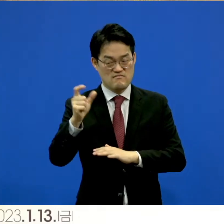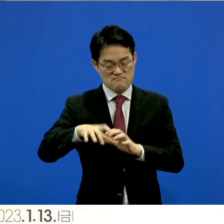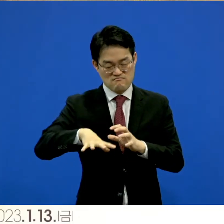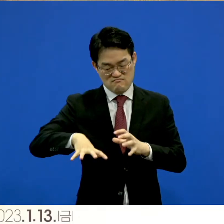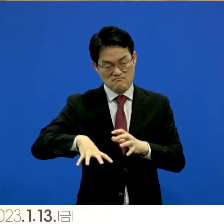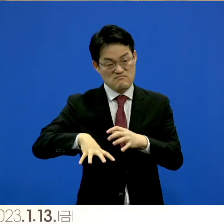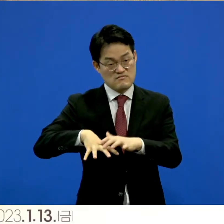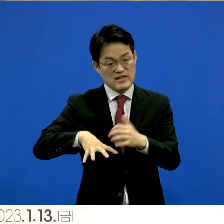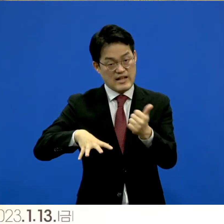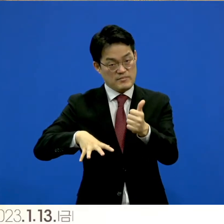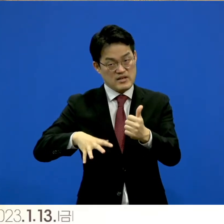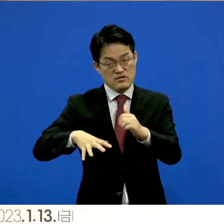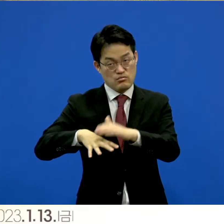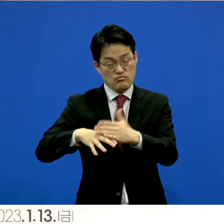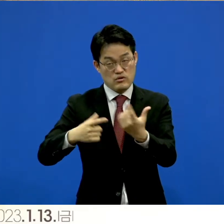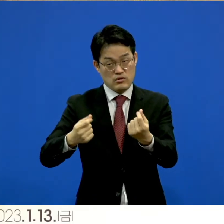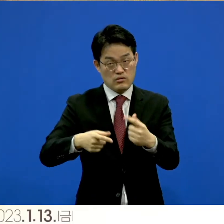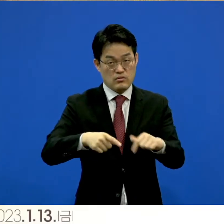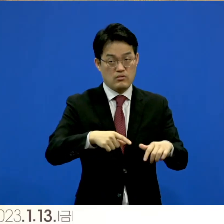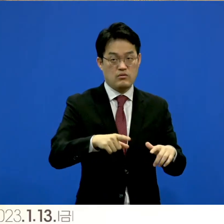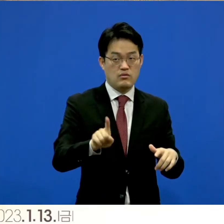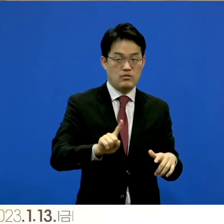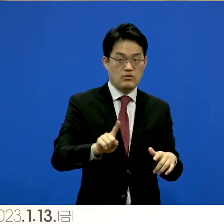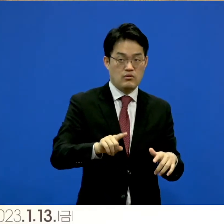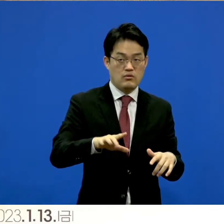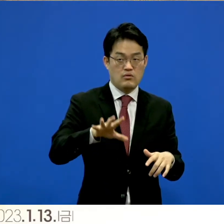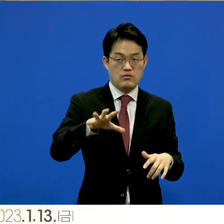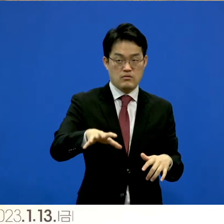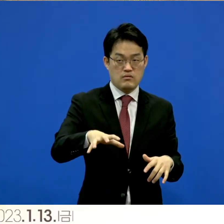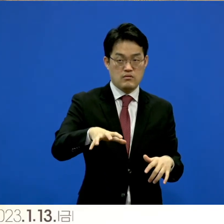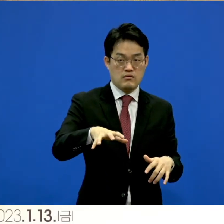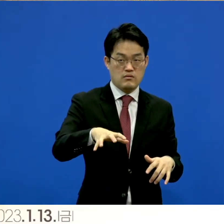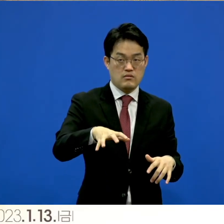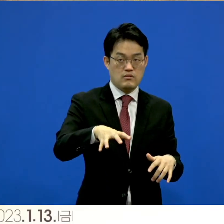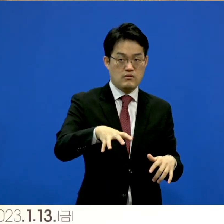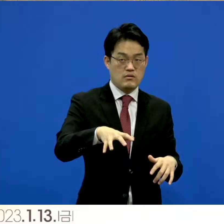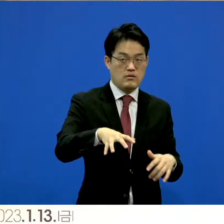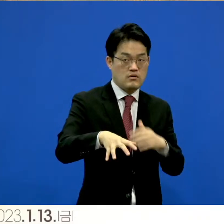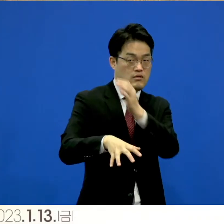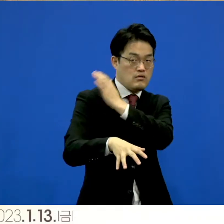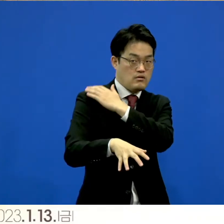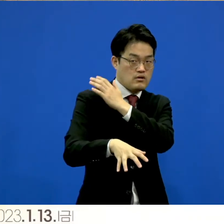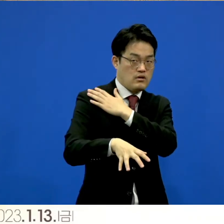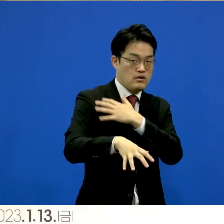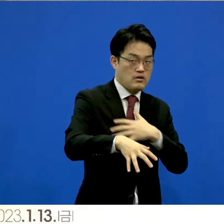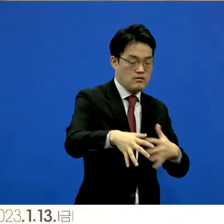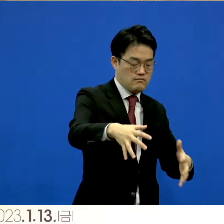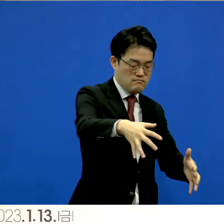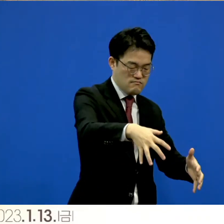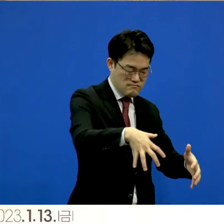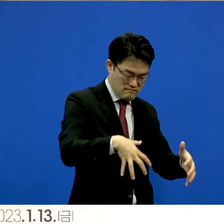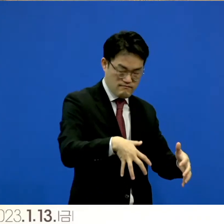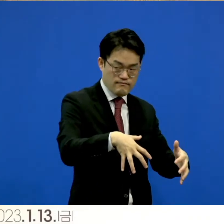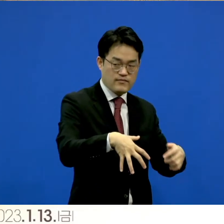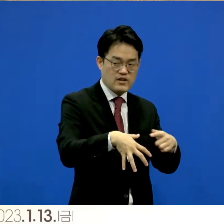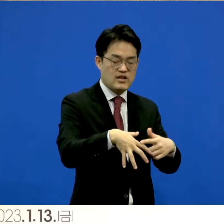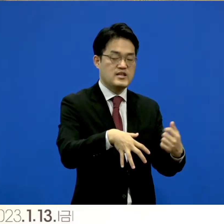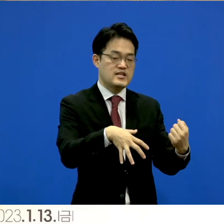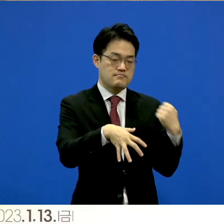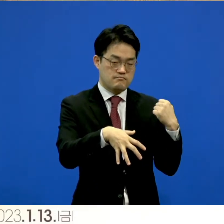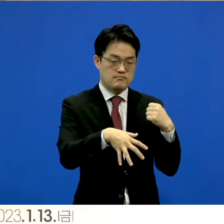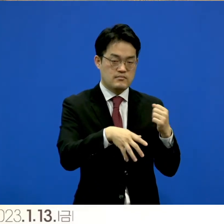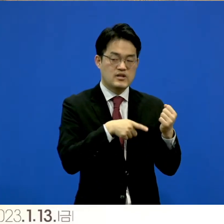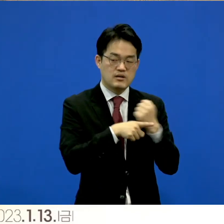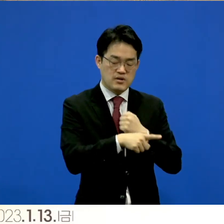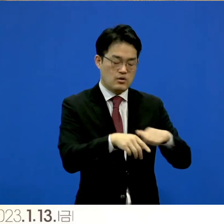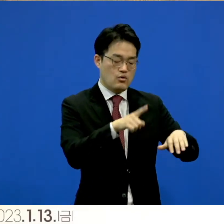또 그 오른손이 손가락을 펼쳐가 탕자의 어깨와 등을 크게 덮치고 있는,